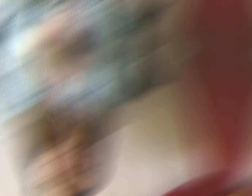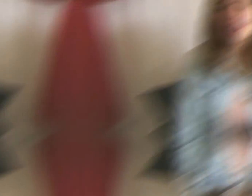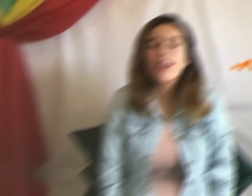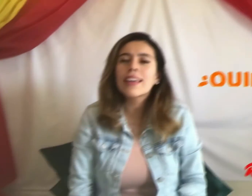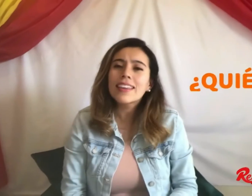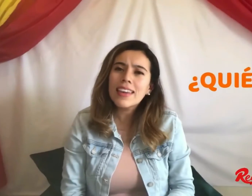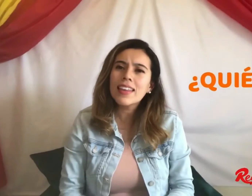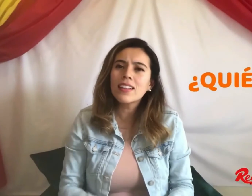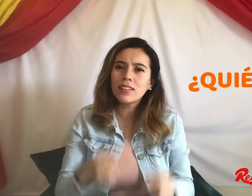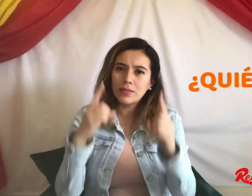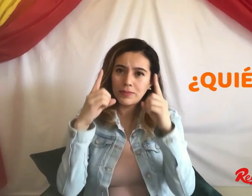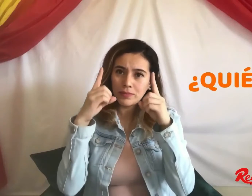¿Quién?